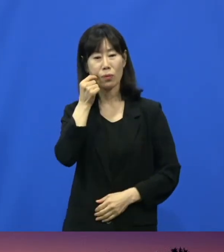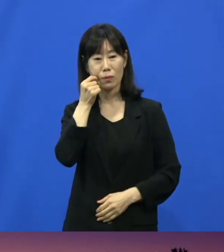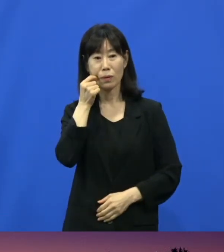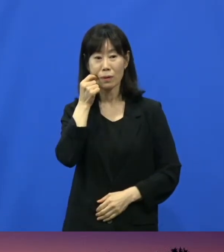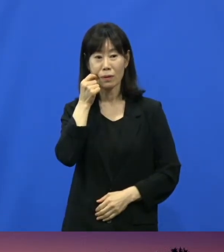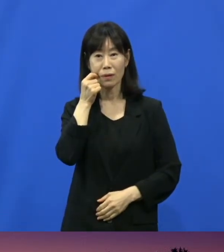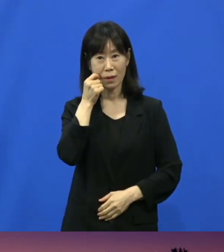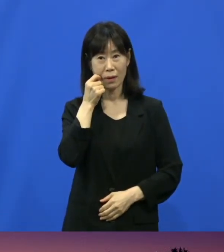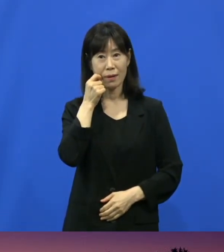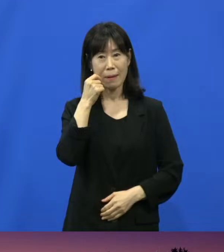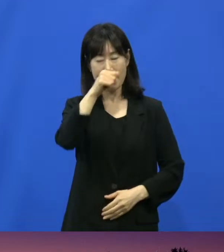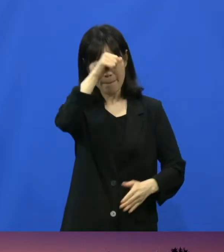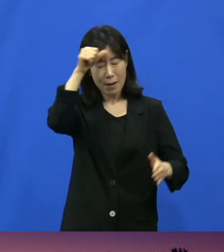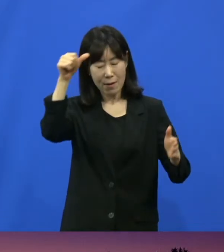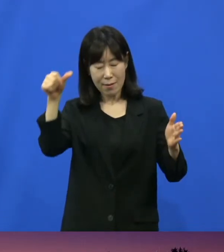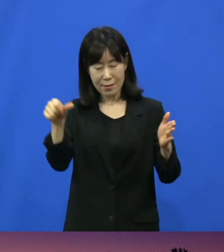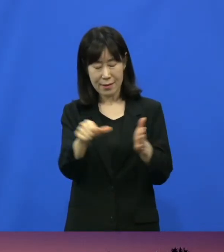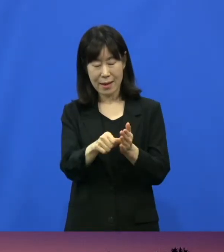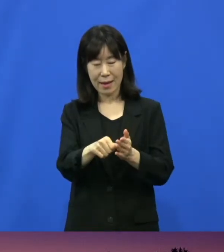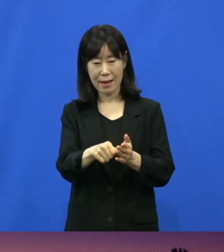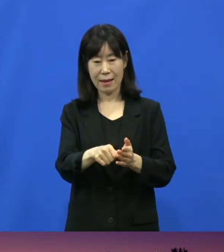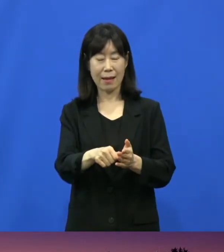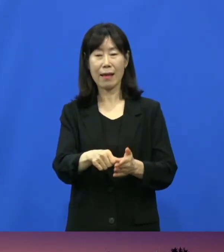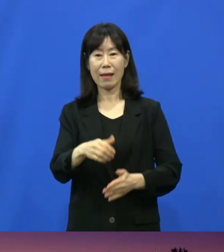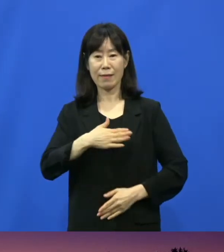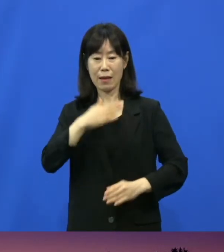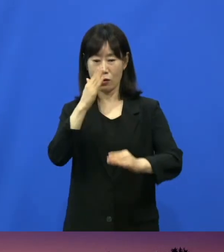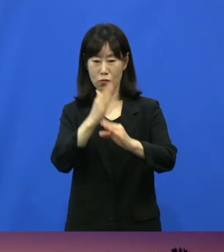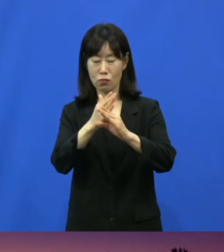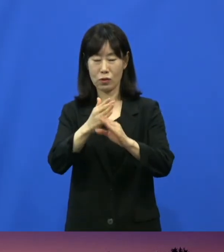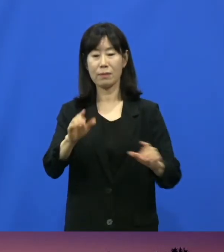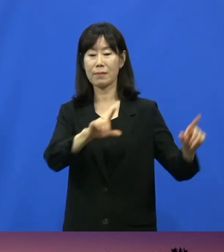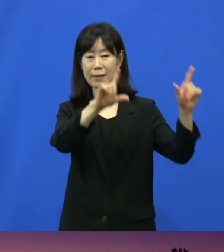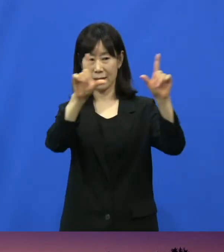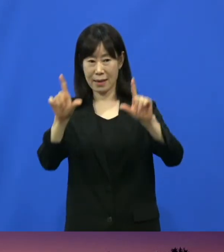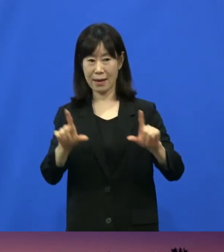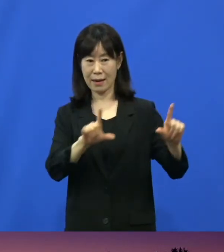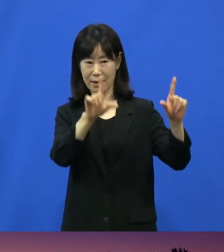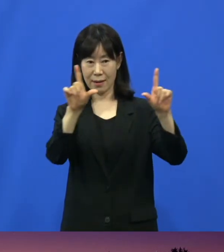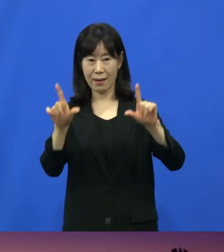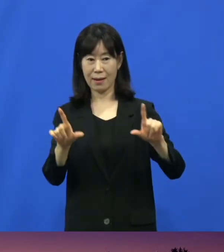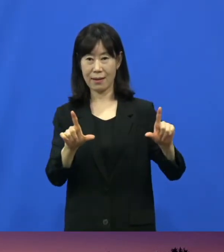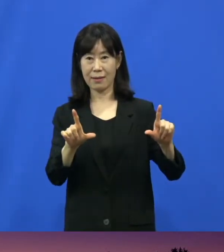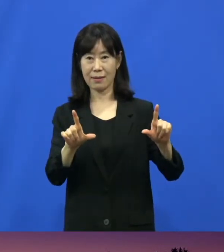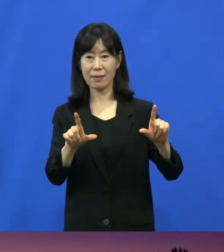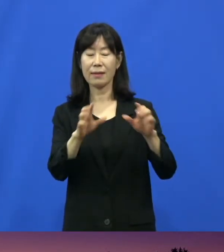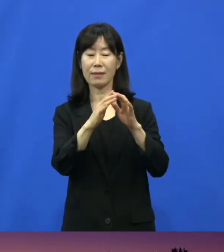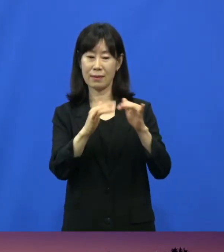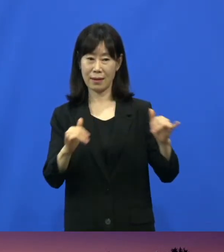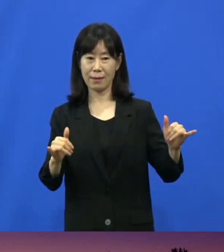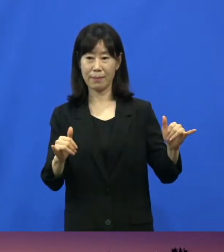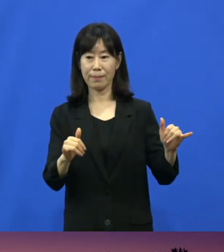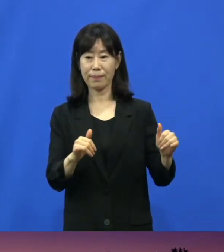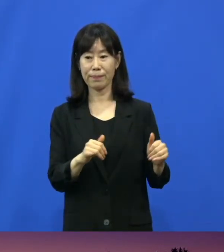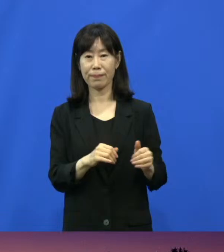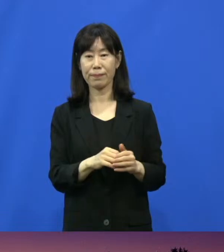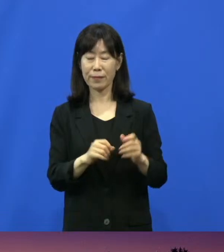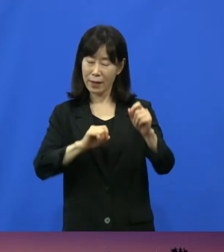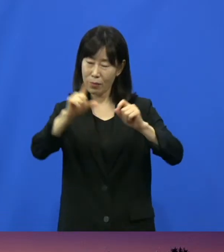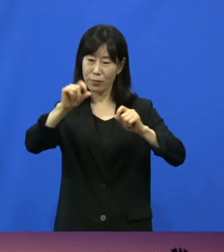그리고 일평생 자기 자존심을 강화하기 위해서 살아가는 게 인간의 삶의 전부죠.